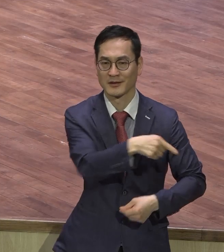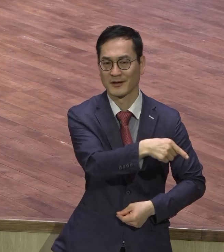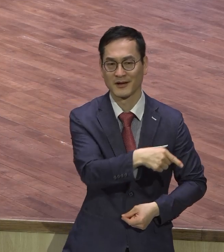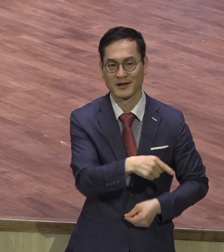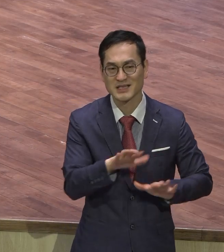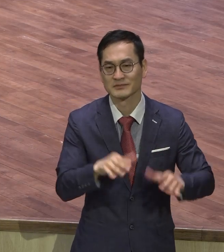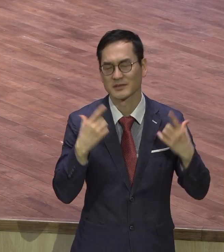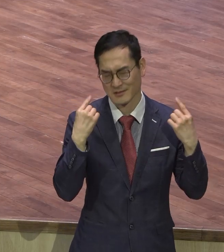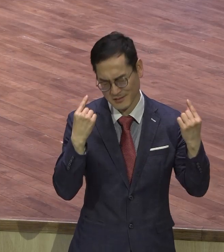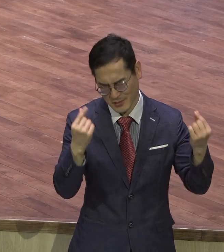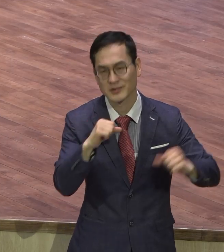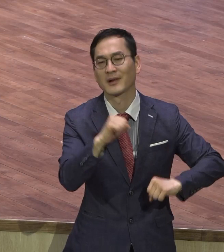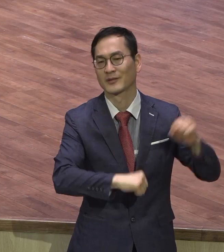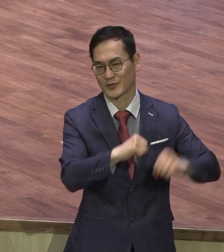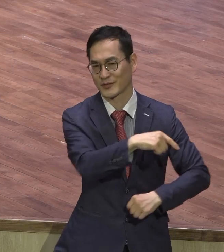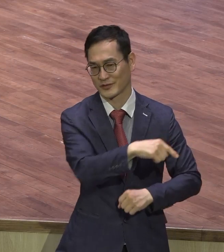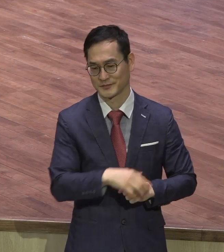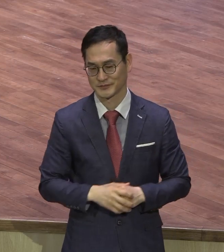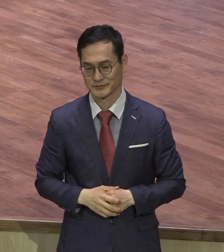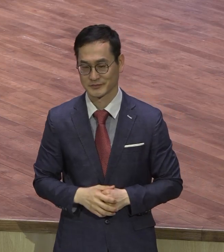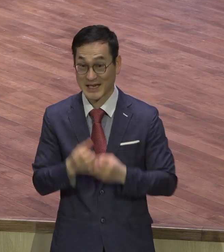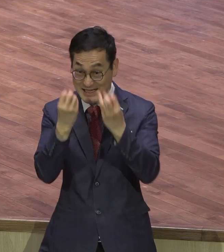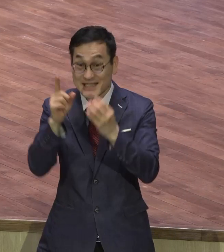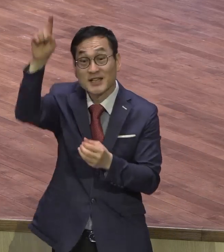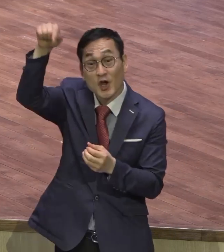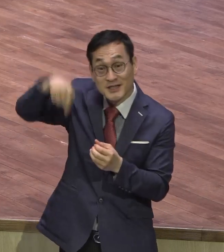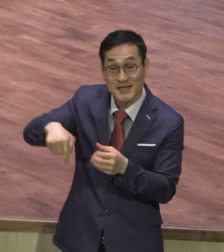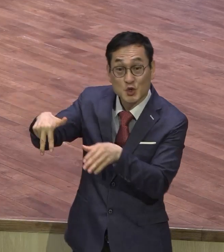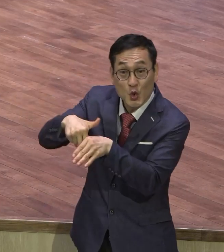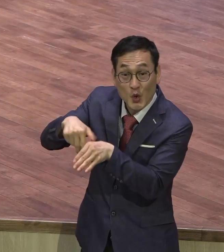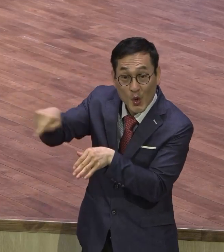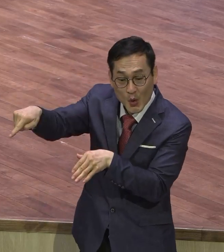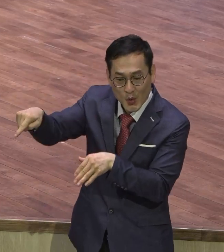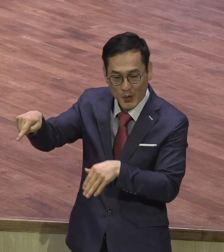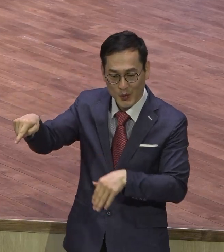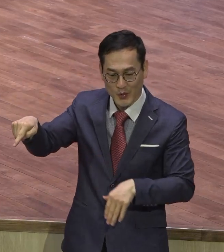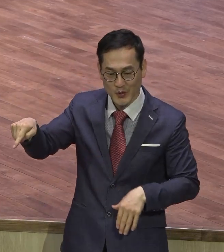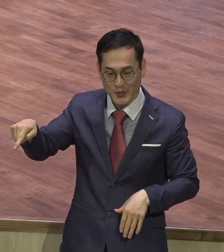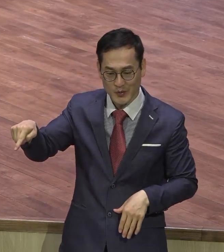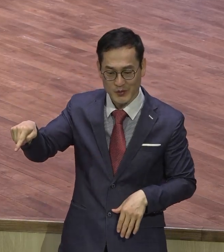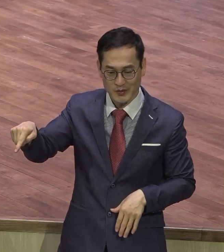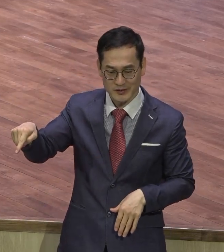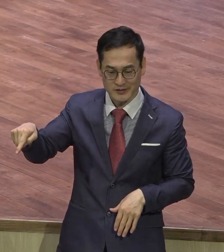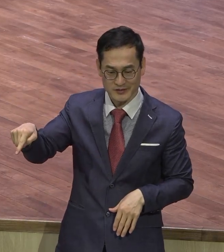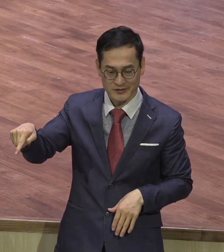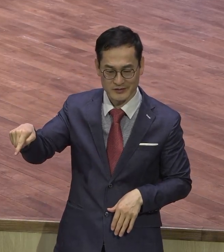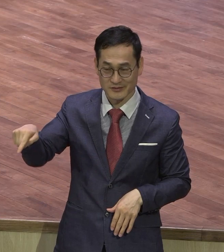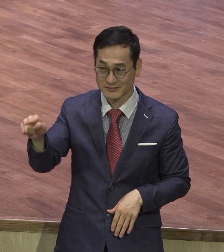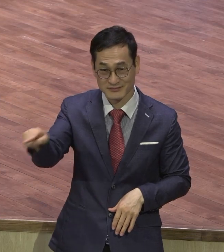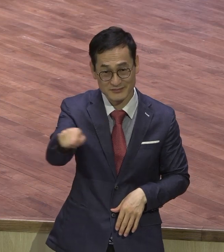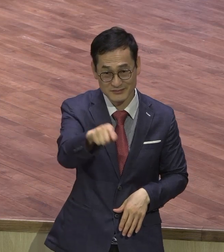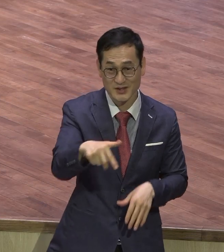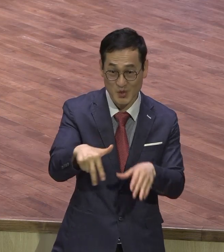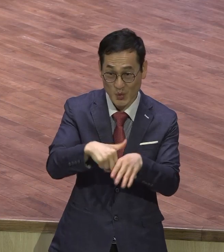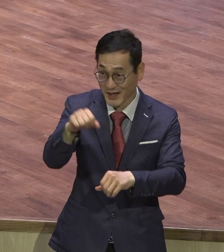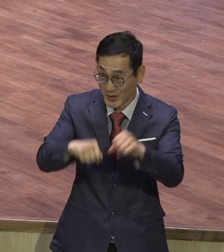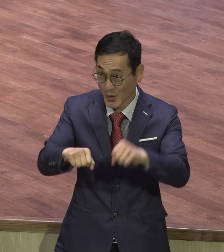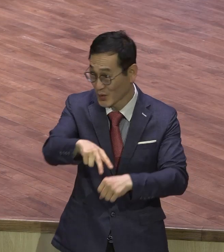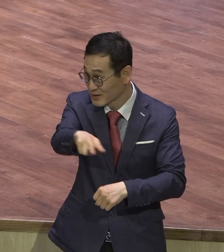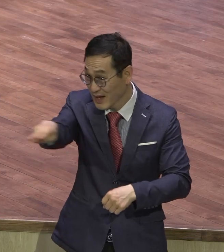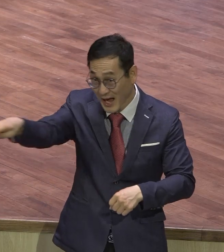영적으로 어두워놓으면요. 여러분 신천지가 우습고 막 저 뭐 안성홍이 우습고 뭐 하나님 교회라고 저 통역 우습잖아요. 저